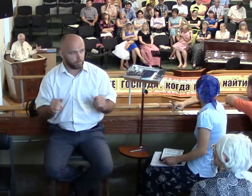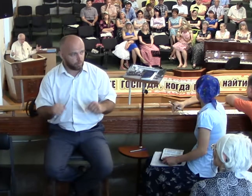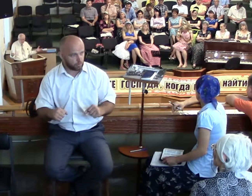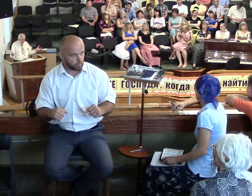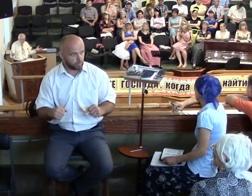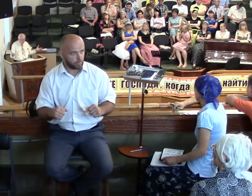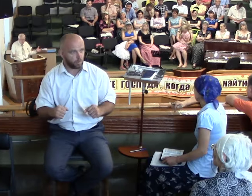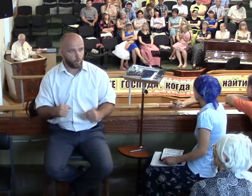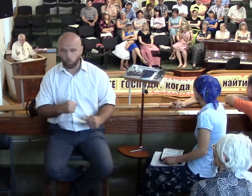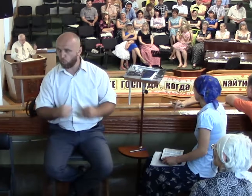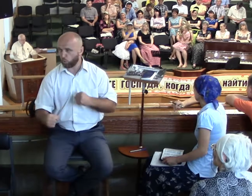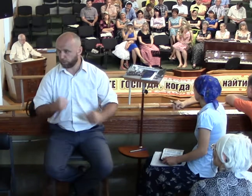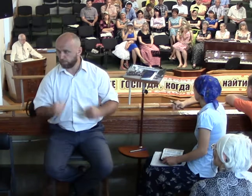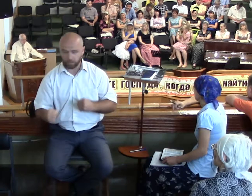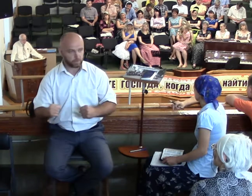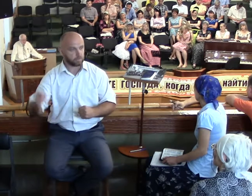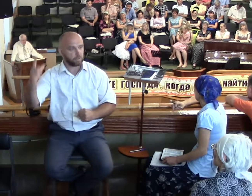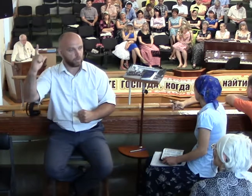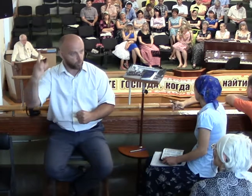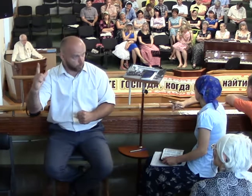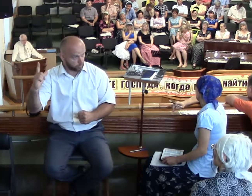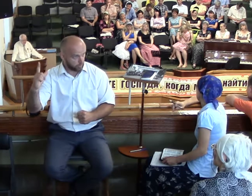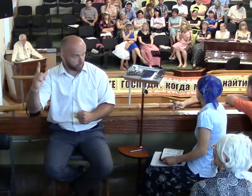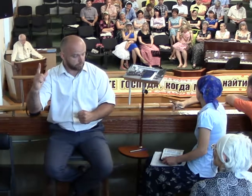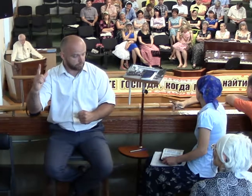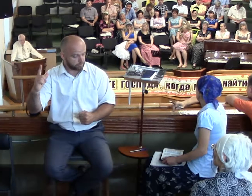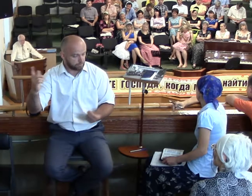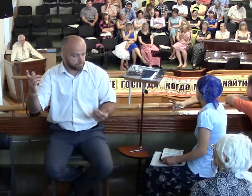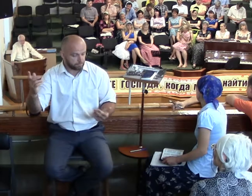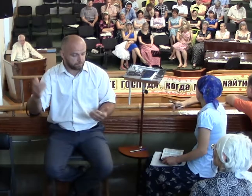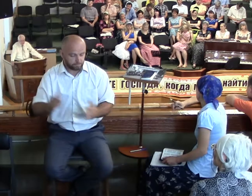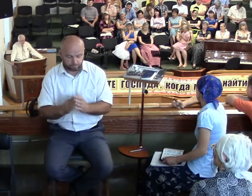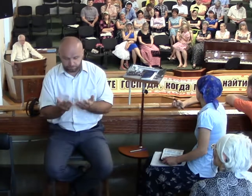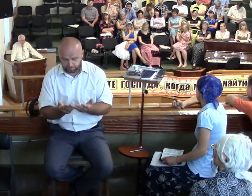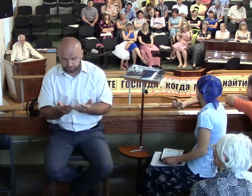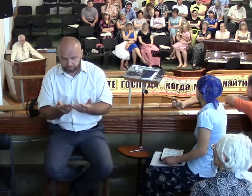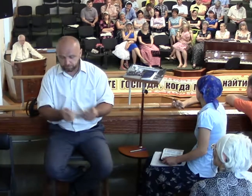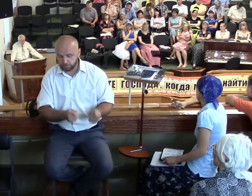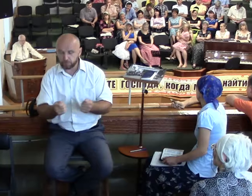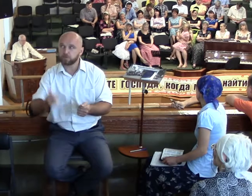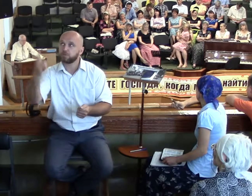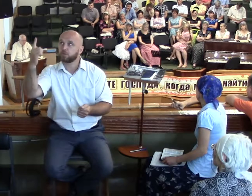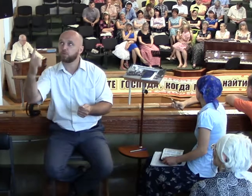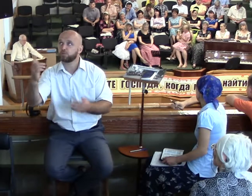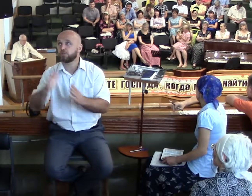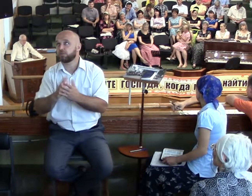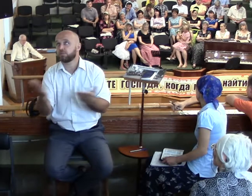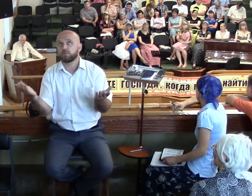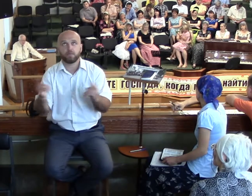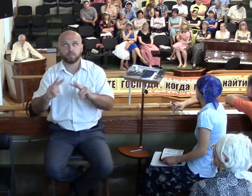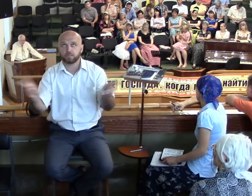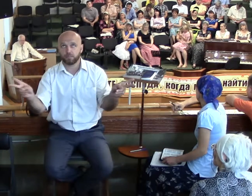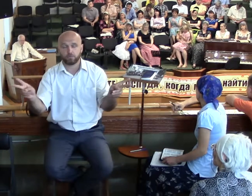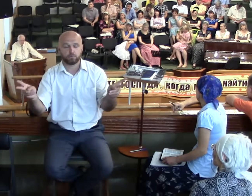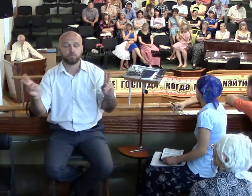но с материала, который хорошо горит. Вот случился пожар. И когда он пошел